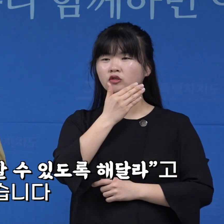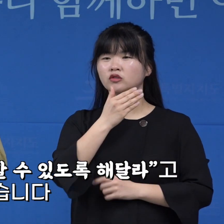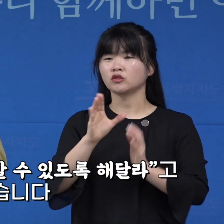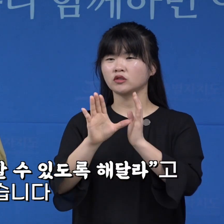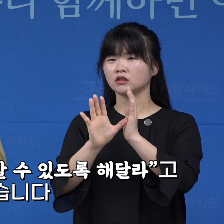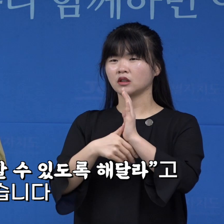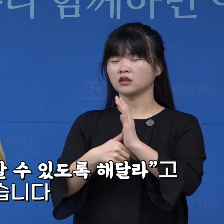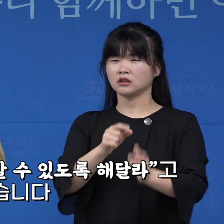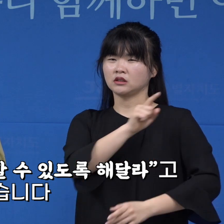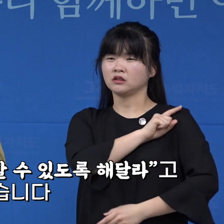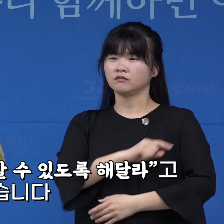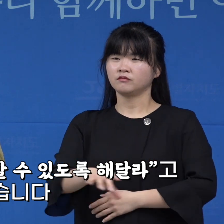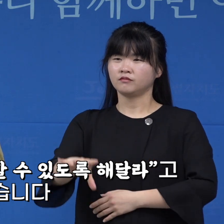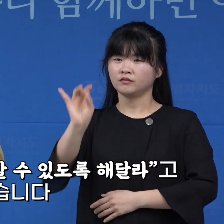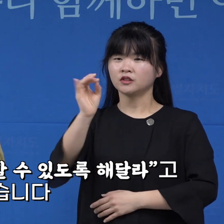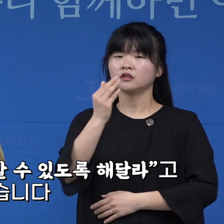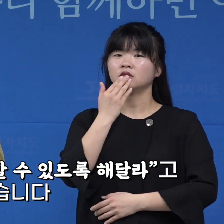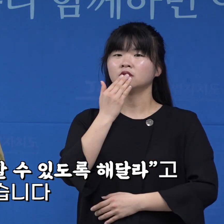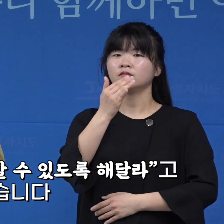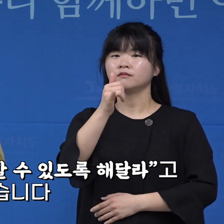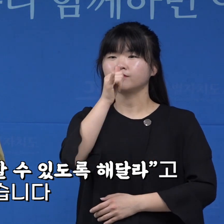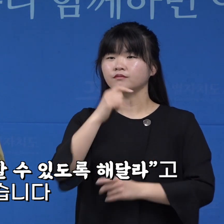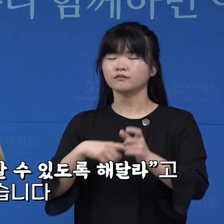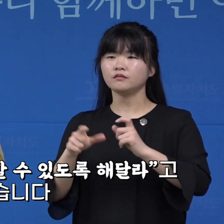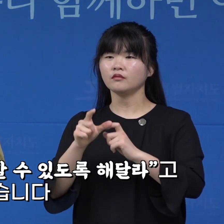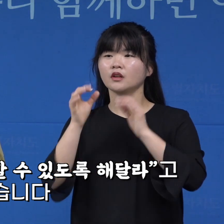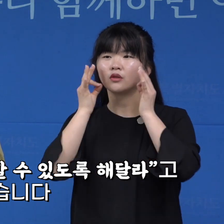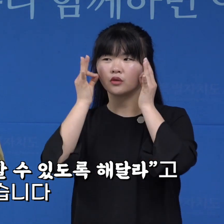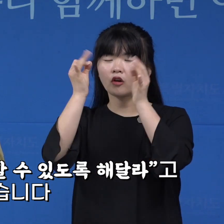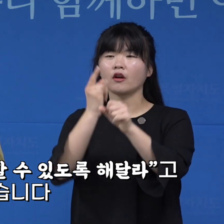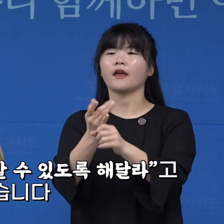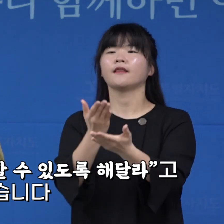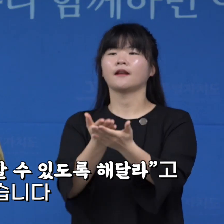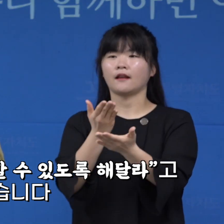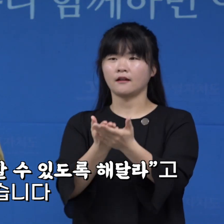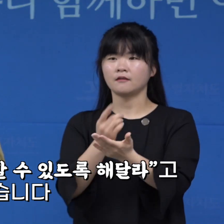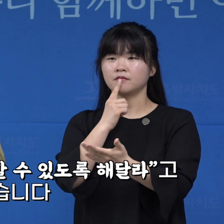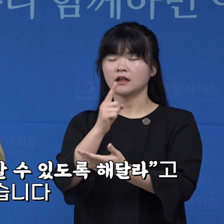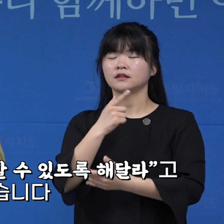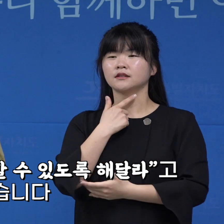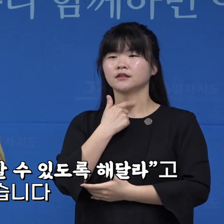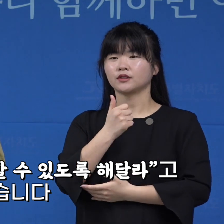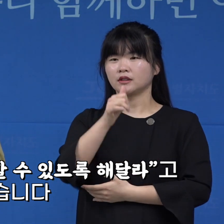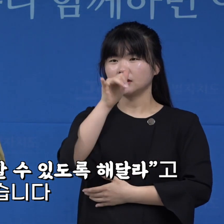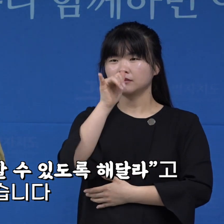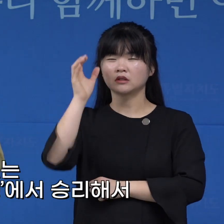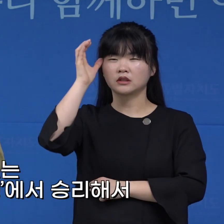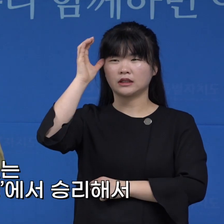가장 먼저 1착으로 안착할 수 있도록 더 노력을 해주기 바란다 라고 말씀을 하신 바가